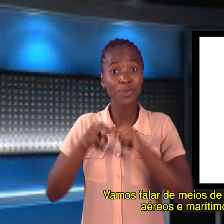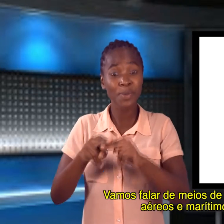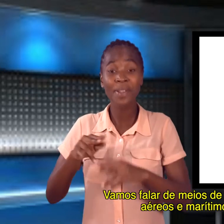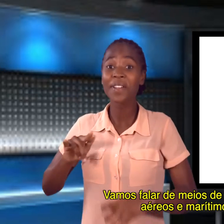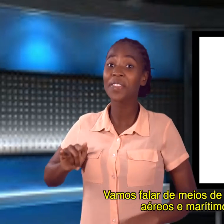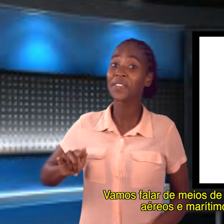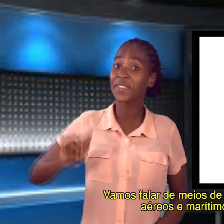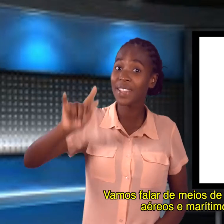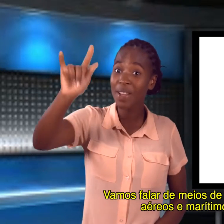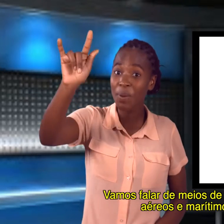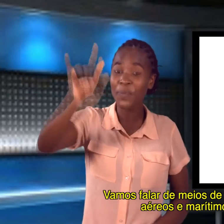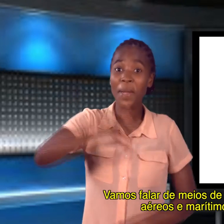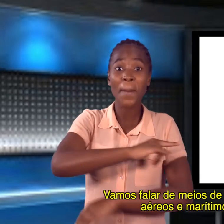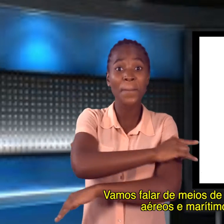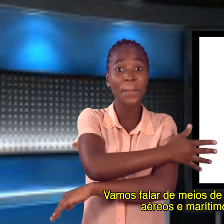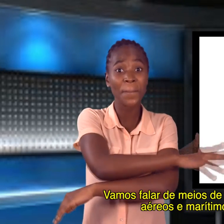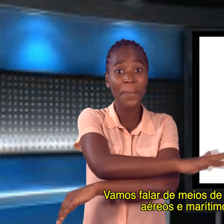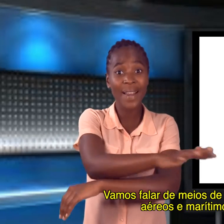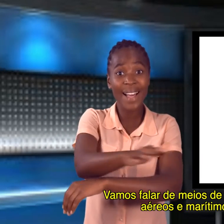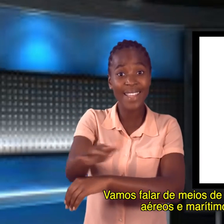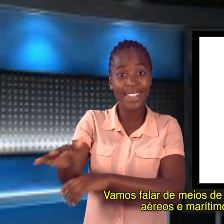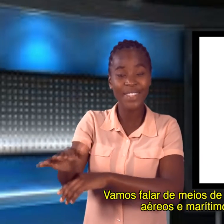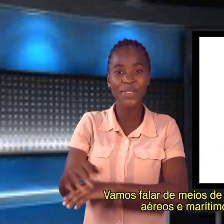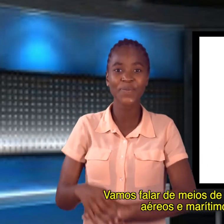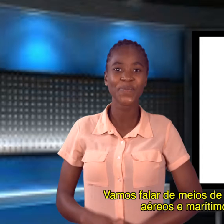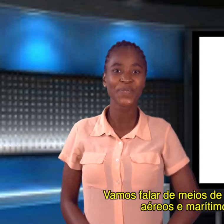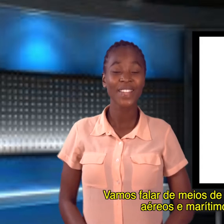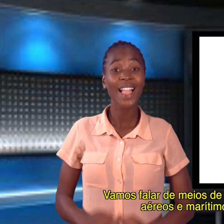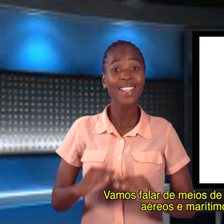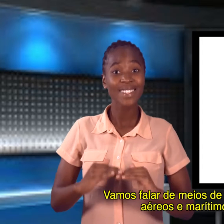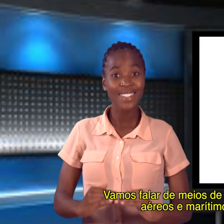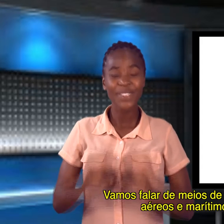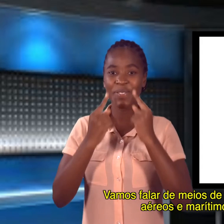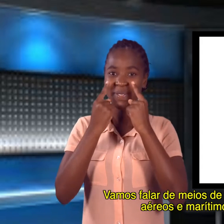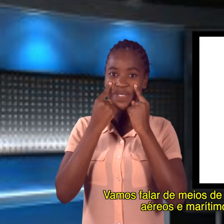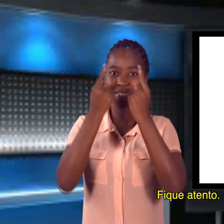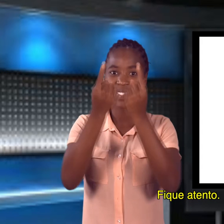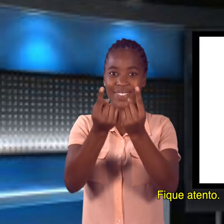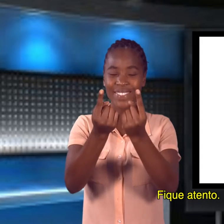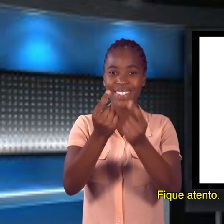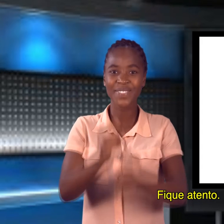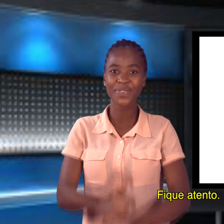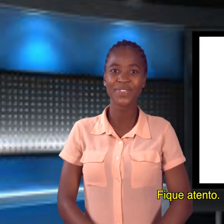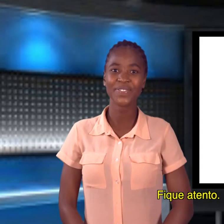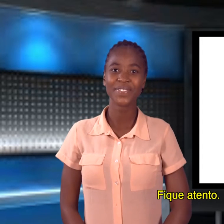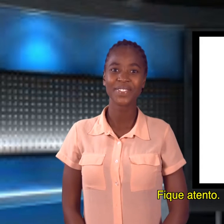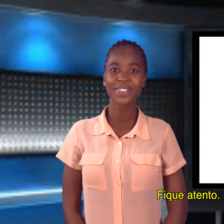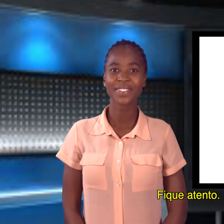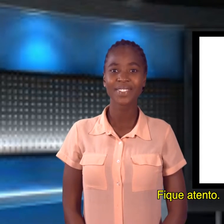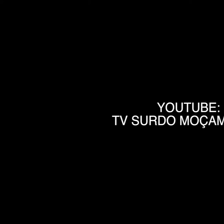de meios de transportes aéreos e marítimos. Fique atento.